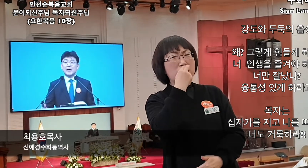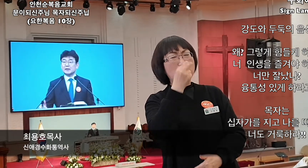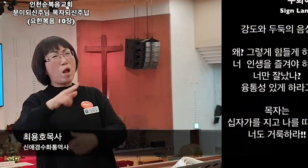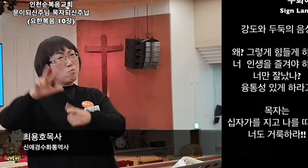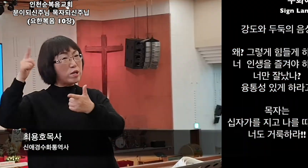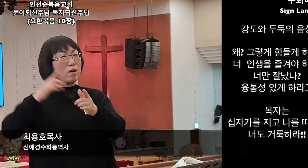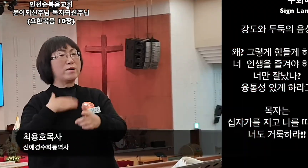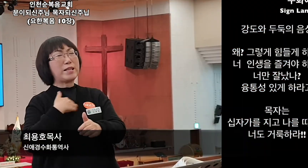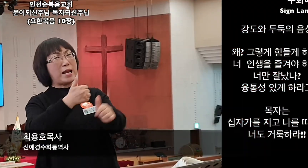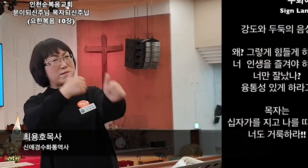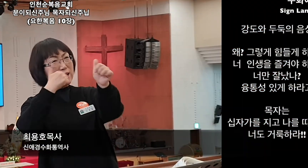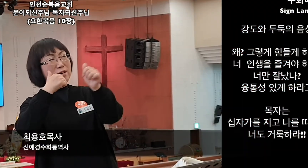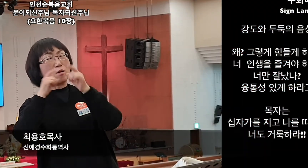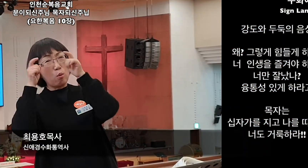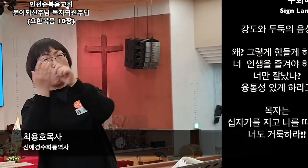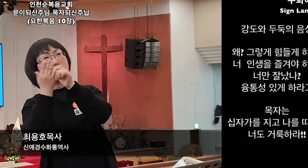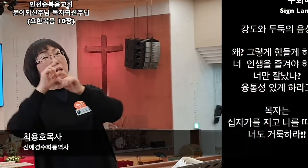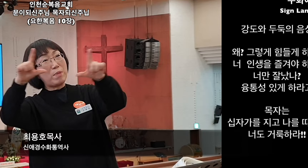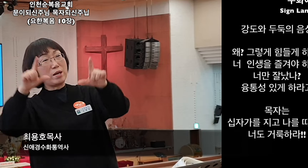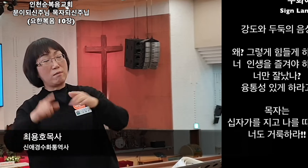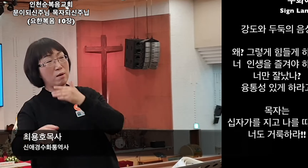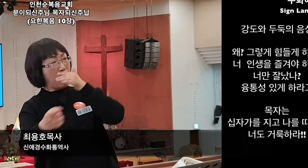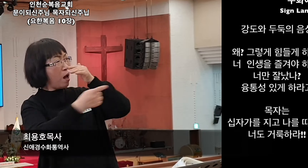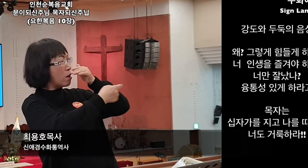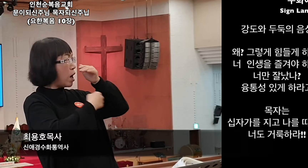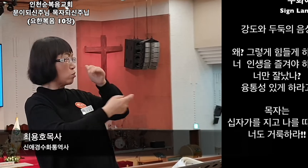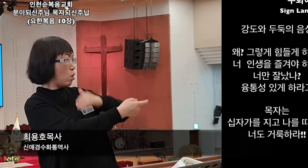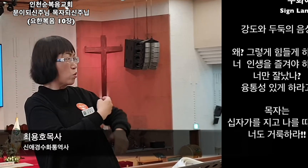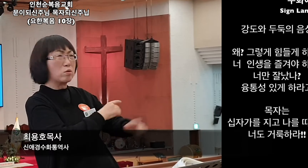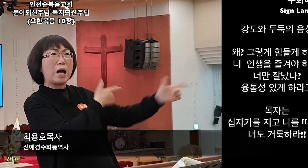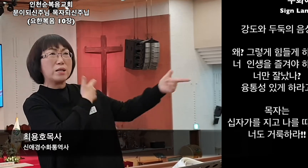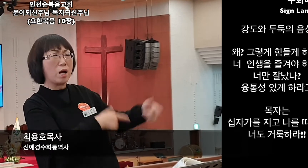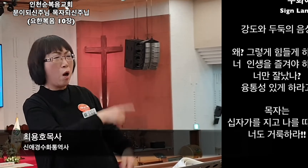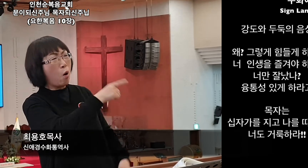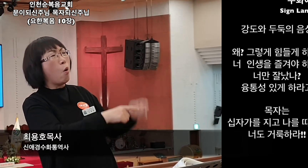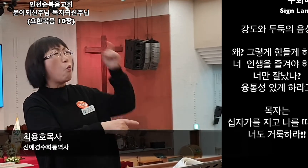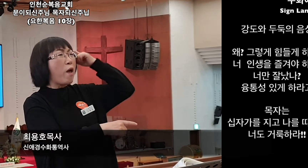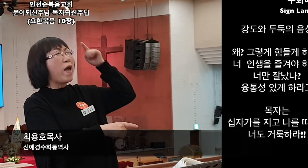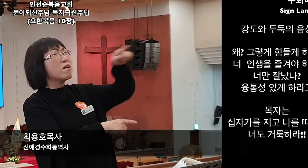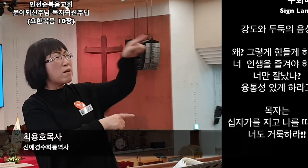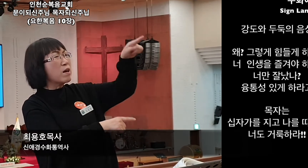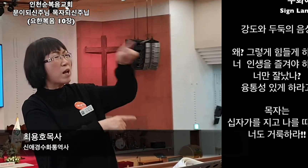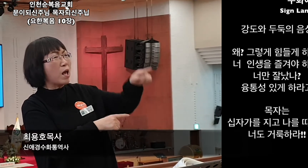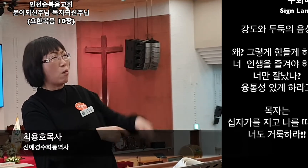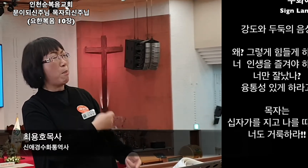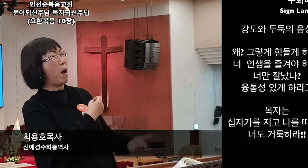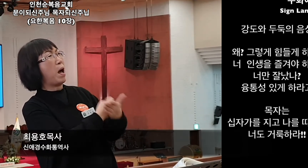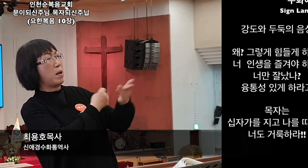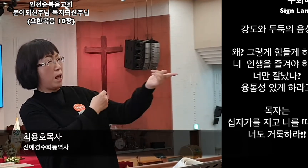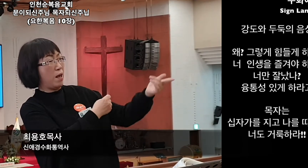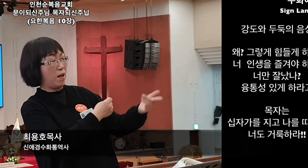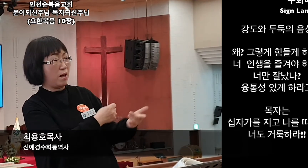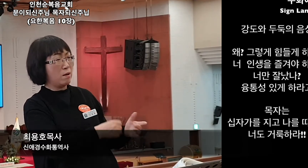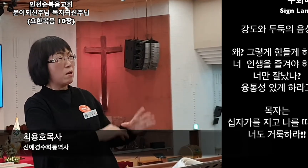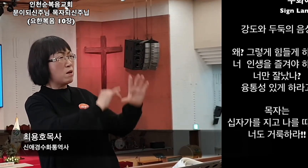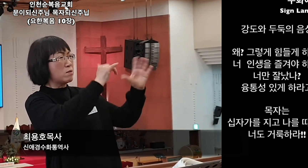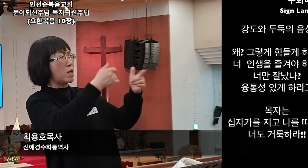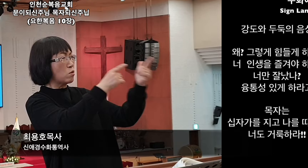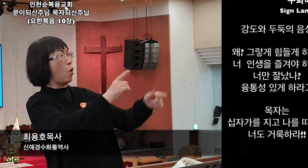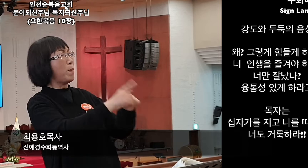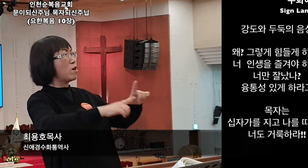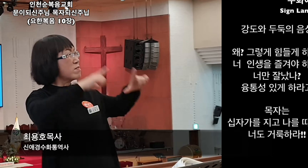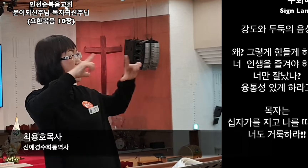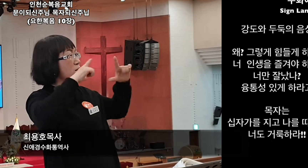부인하고 나를 따르라고 목자는 얘기해요. 강도와 도둑은 아니 왜 그러니라고 얘기합니다. 세상이 다 그렇고 그러는데 왜 너만